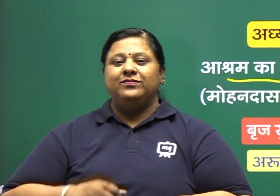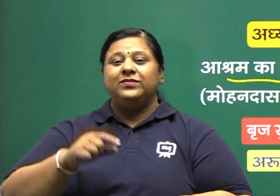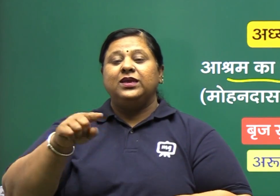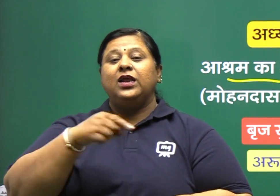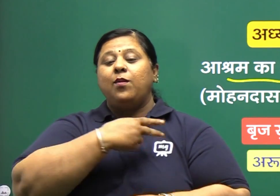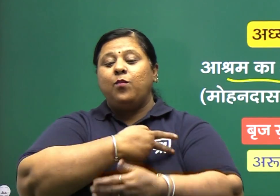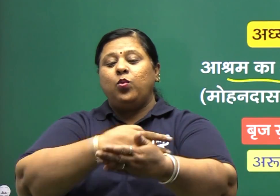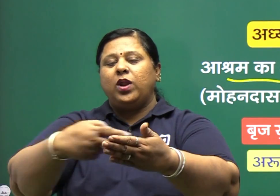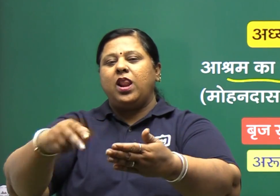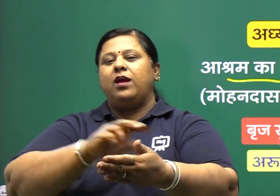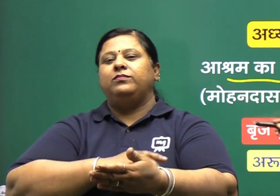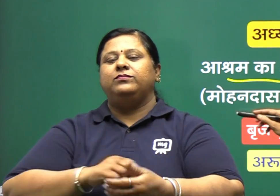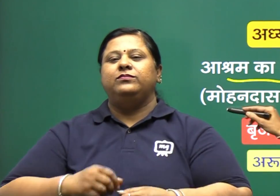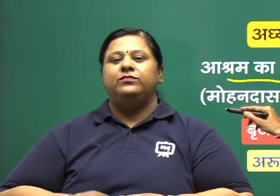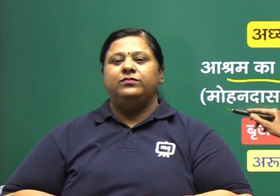इनका पूरा नाम